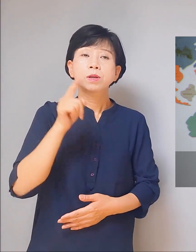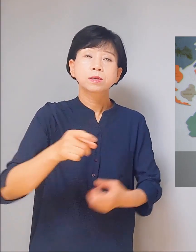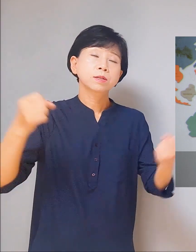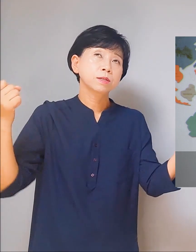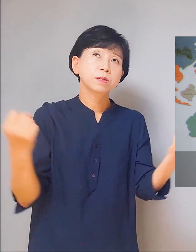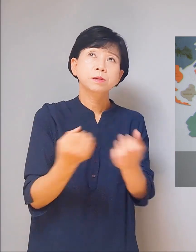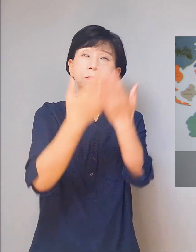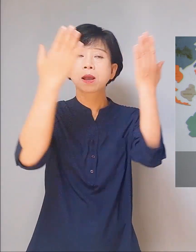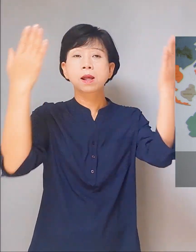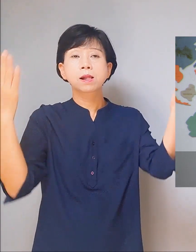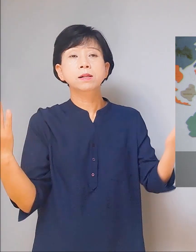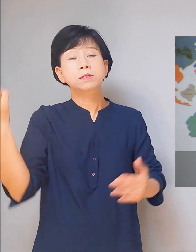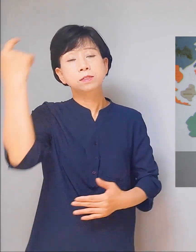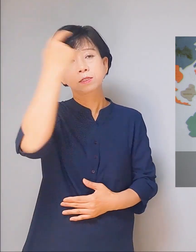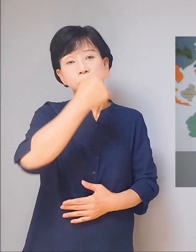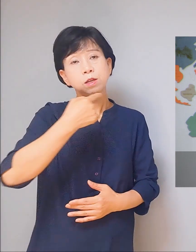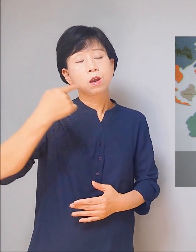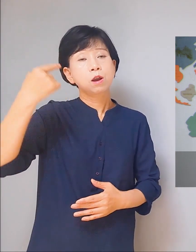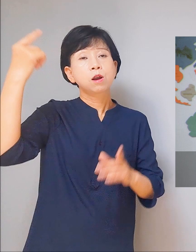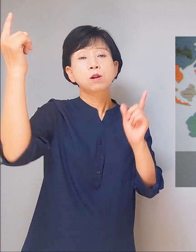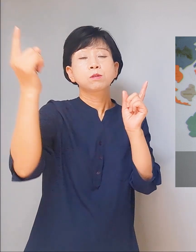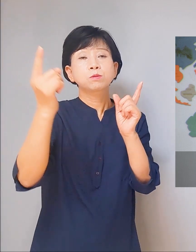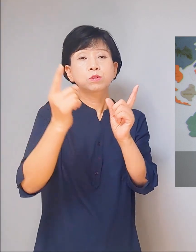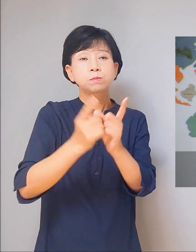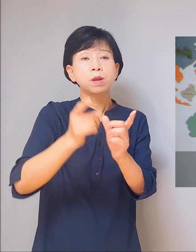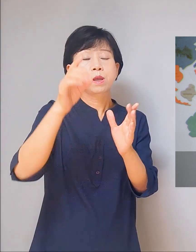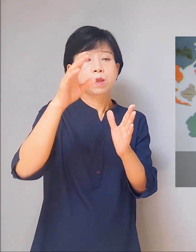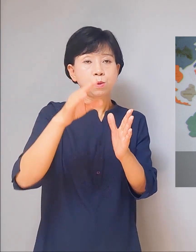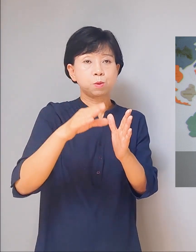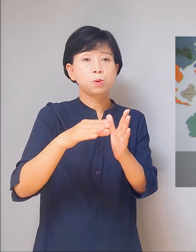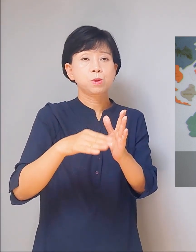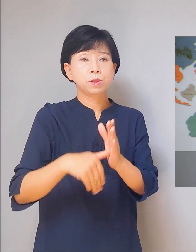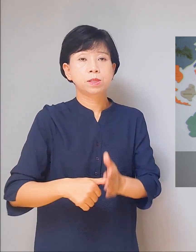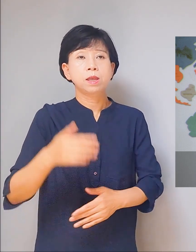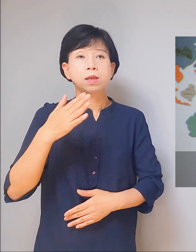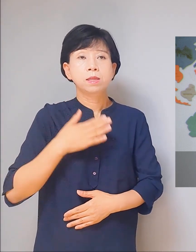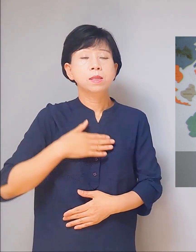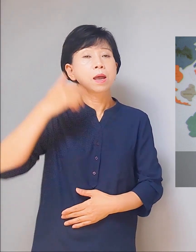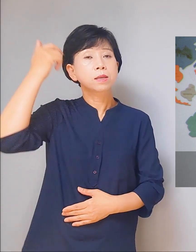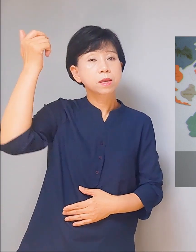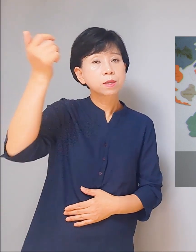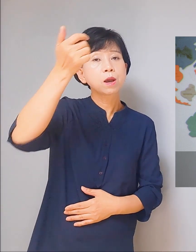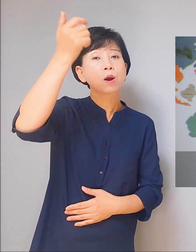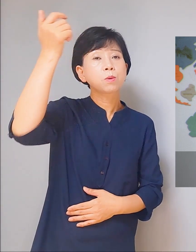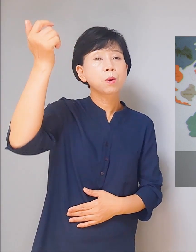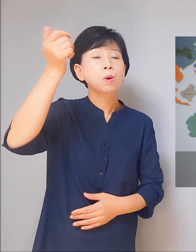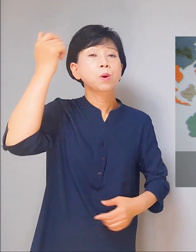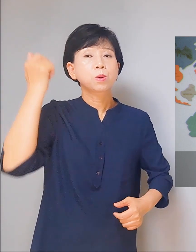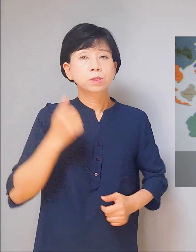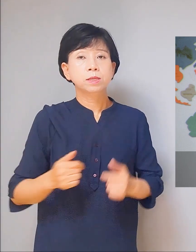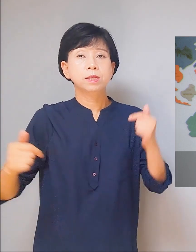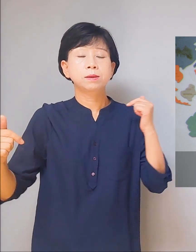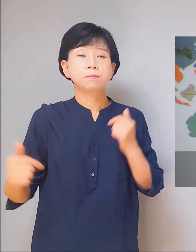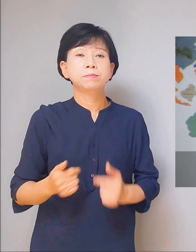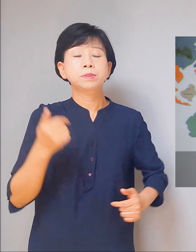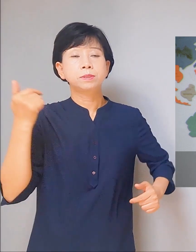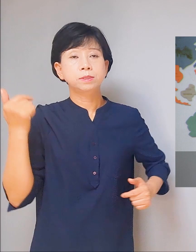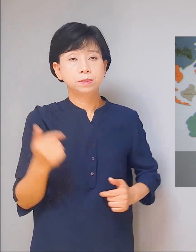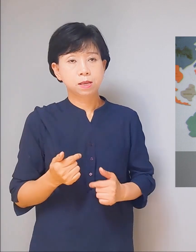주시옵소서. 그 밝은 얼굴 배울 때 나의 영혼